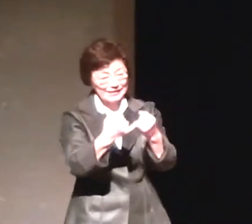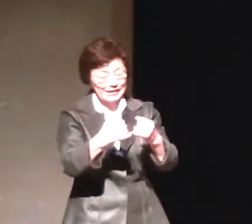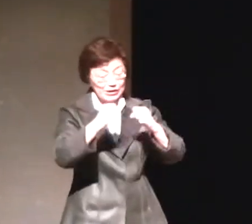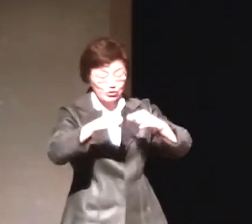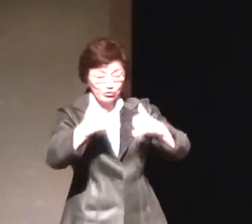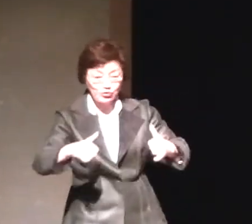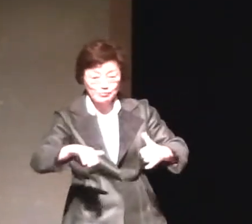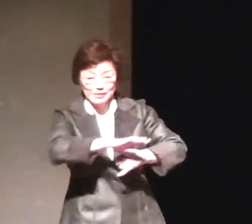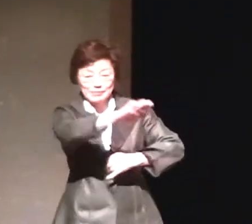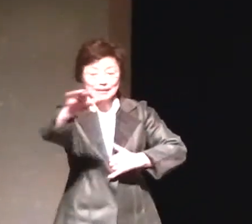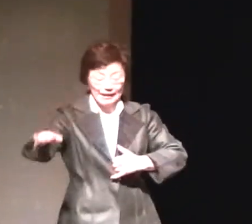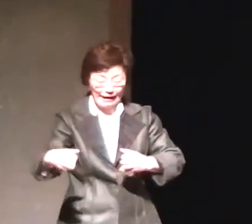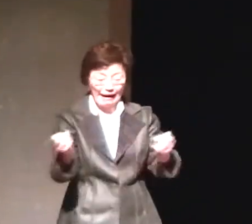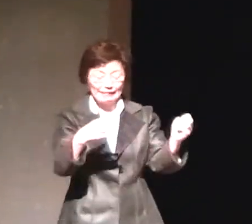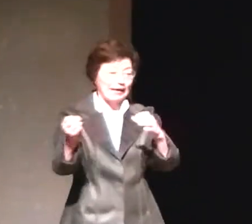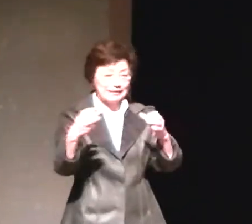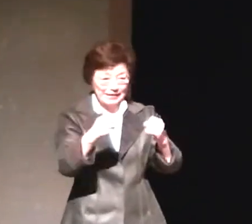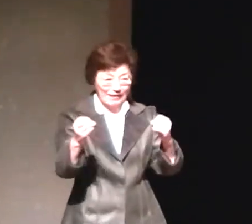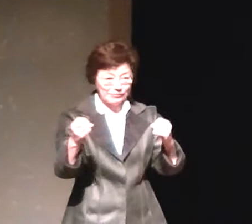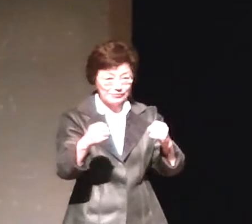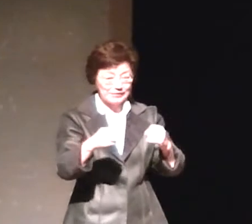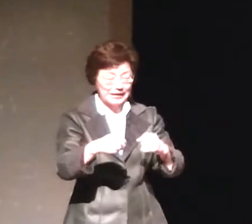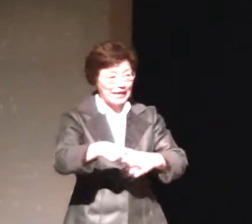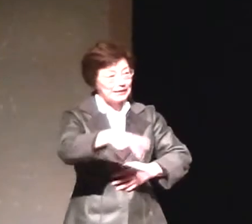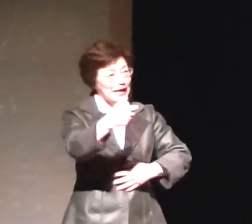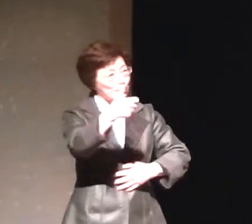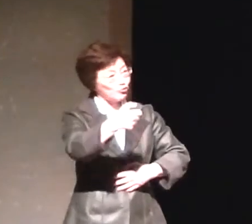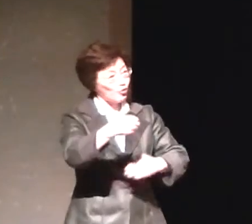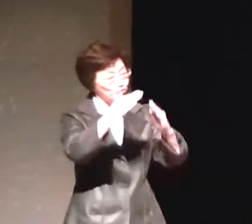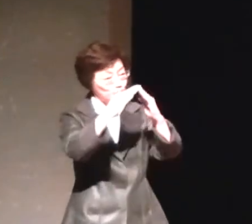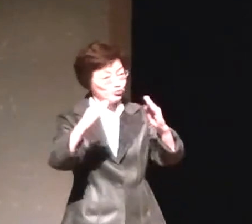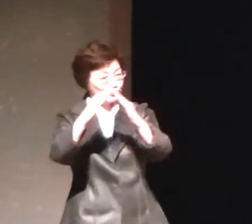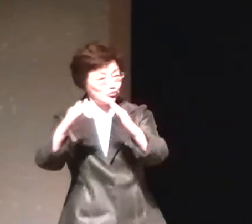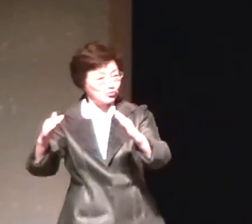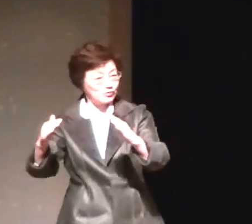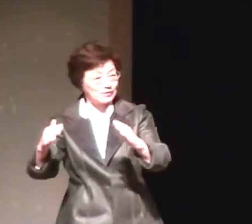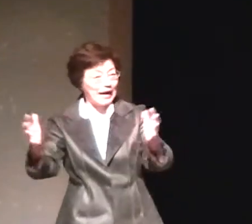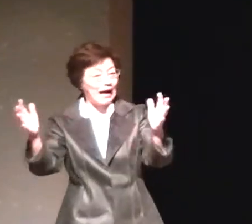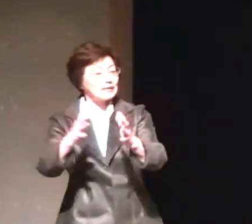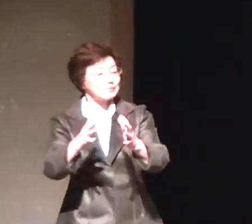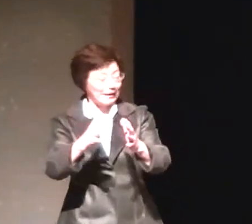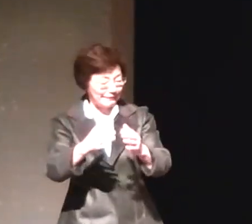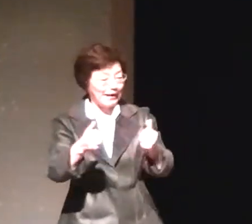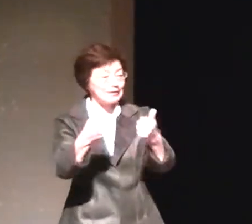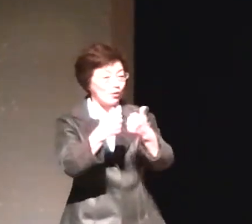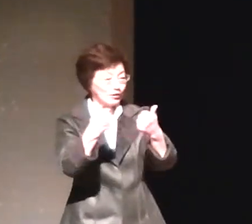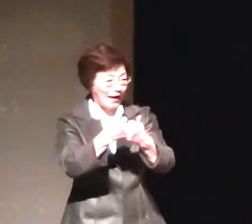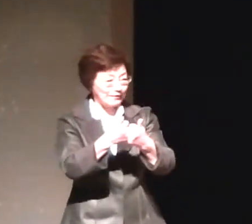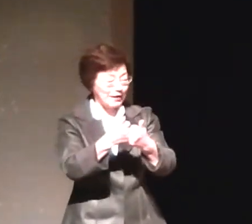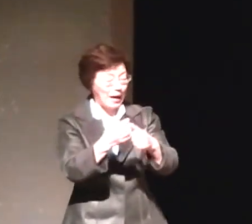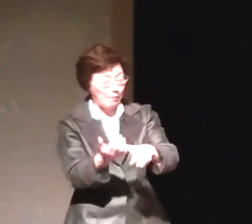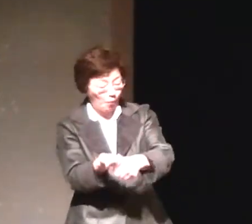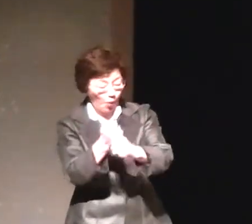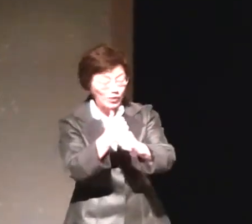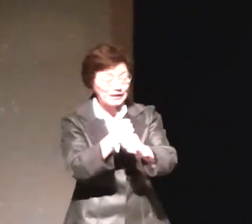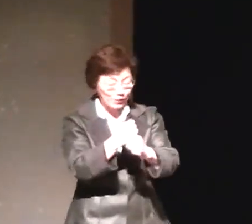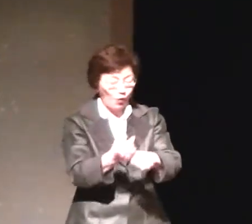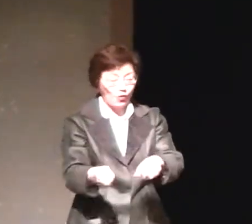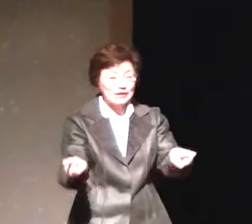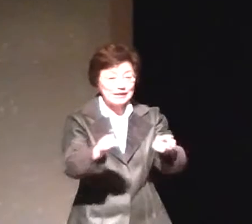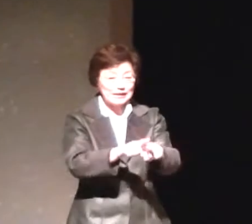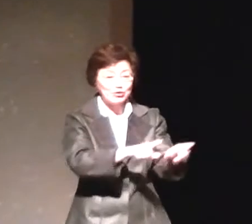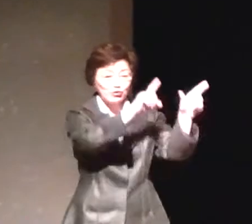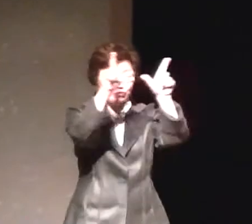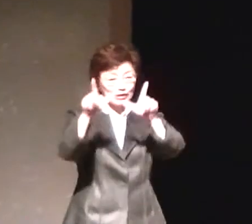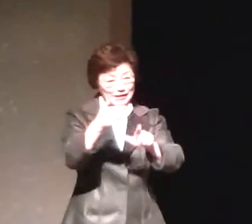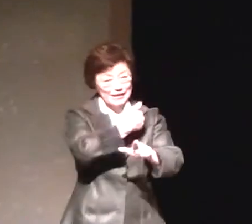し合い、住んでいた250世帯の人たちがもう一度一緒に暮らせる街づくりを国との共